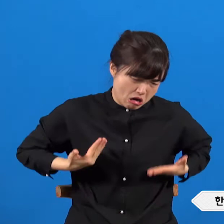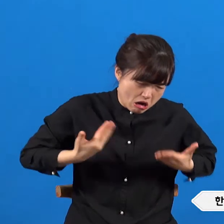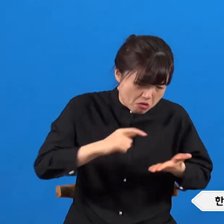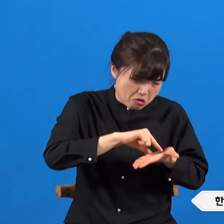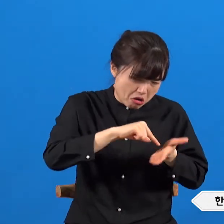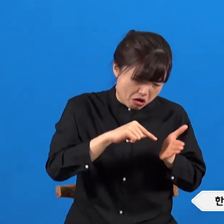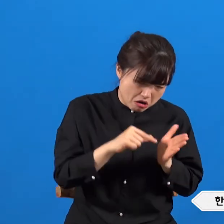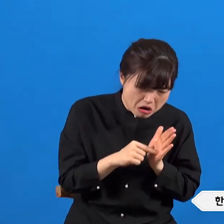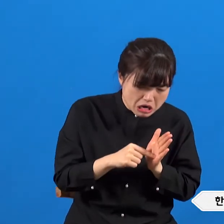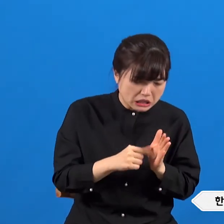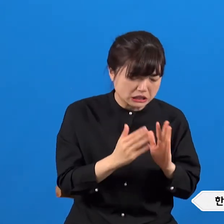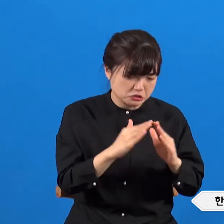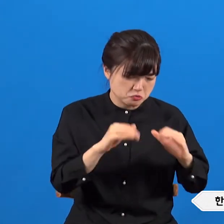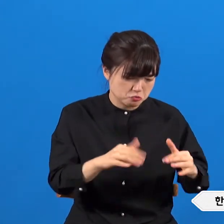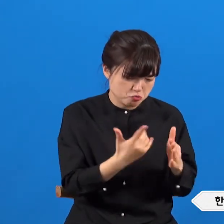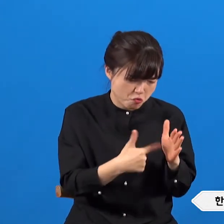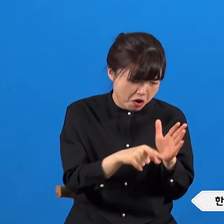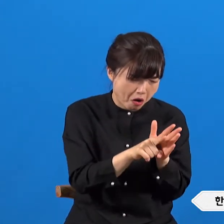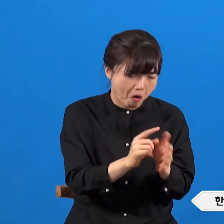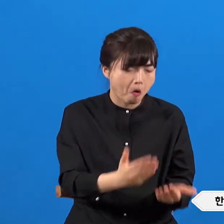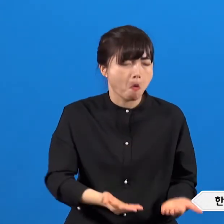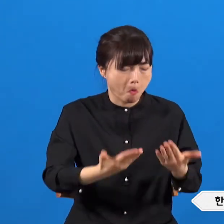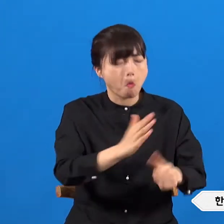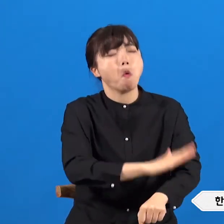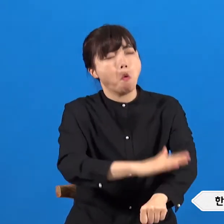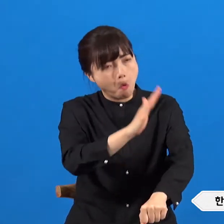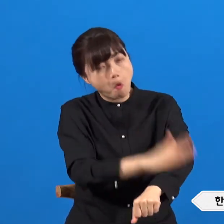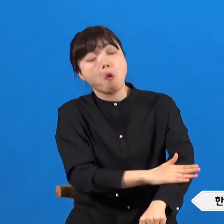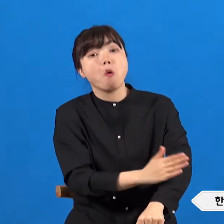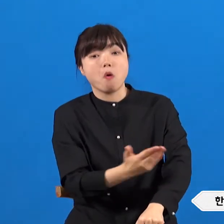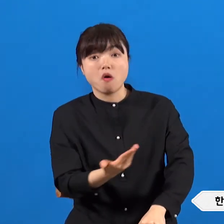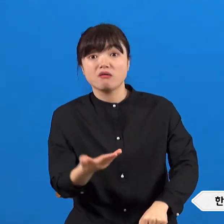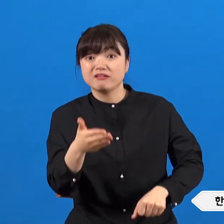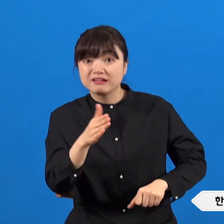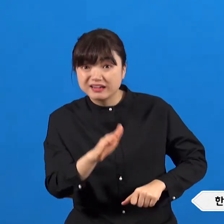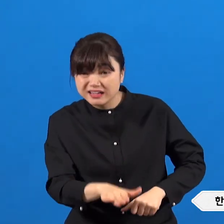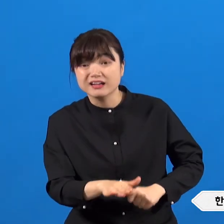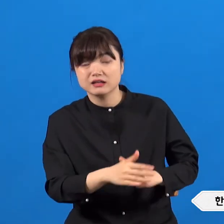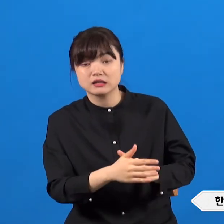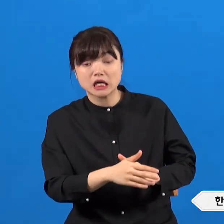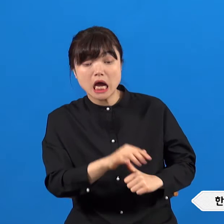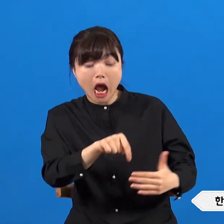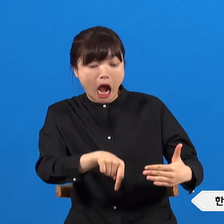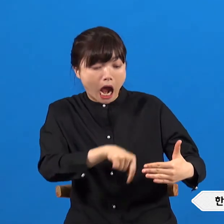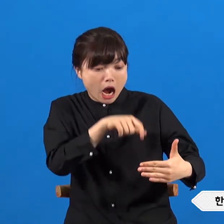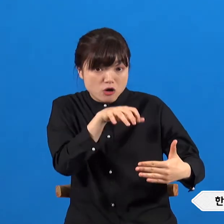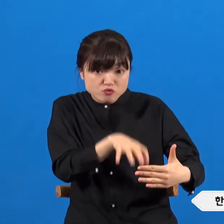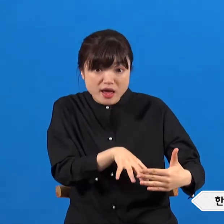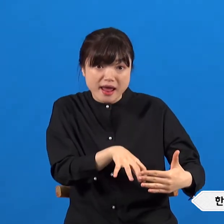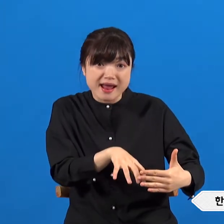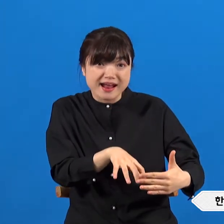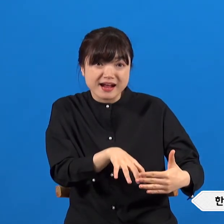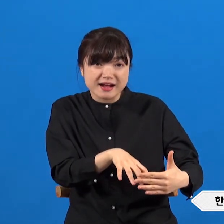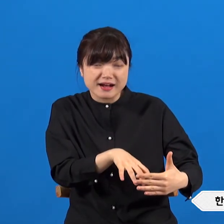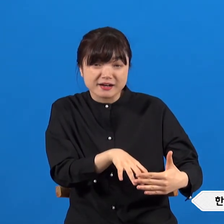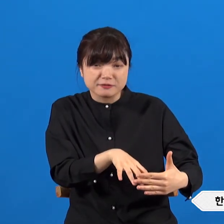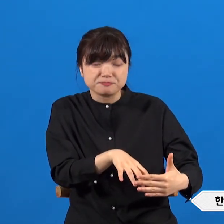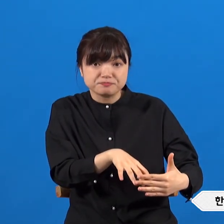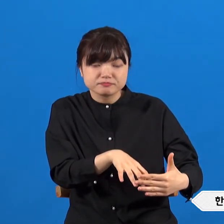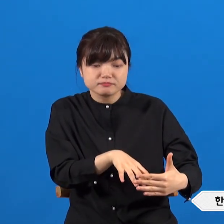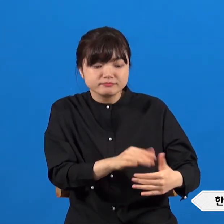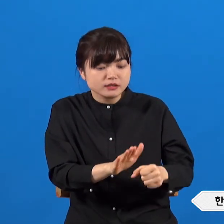정도로 이웃을 위해서 그렇게 하는 거 쉽지 않은 일입니다. 그러나 설령 그렇게